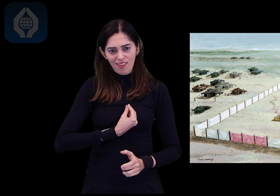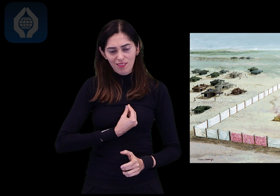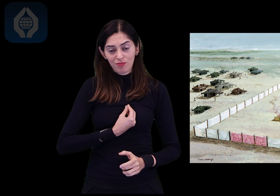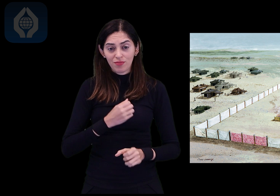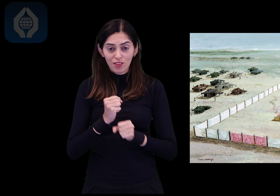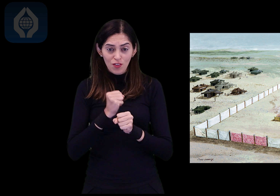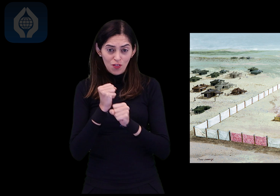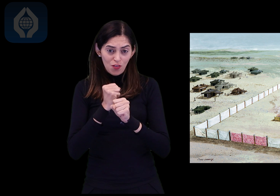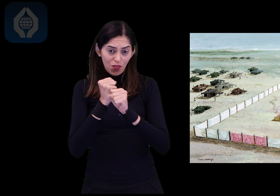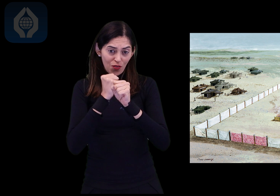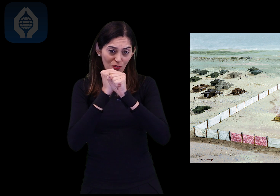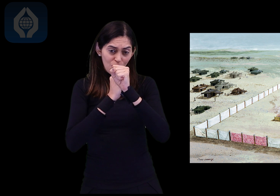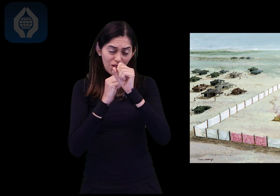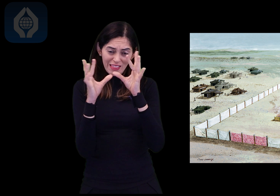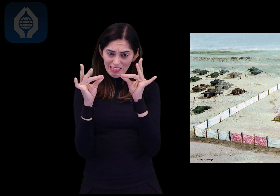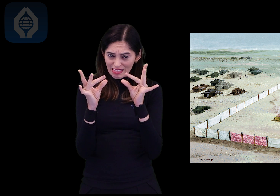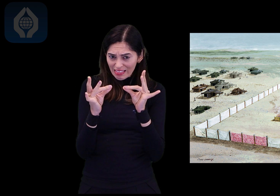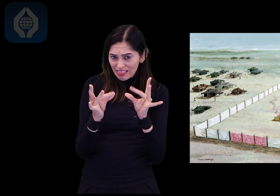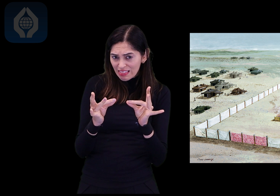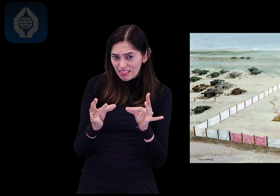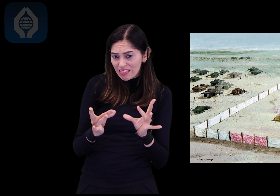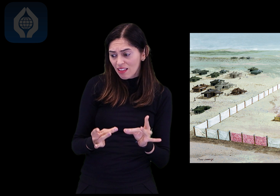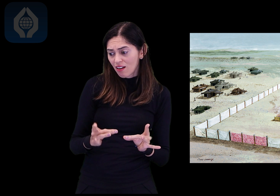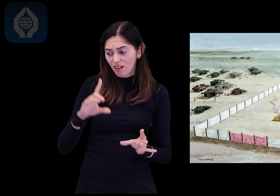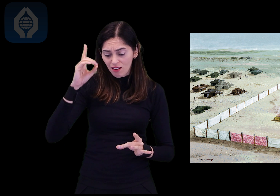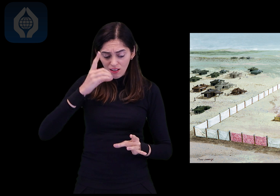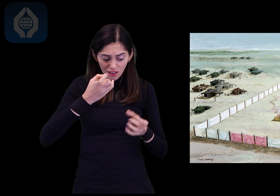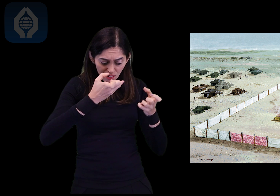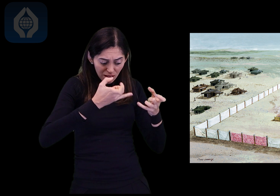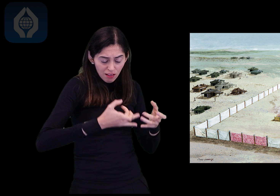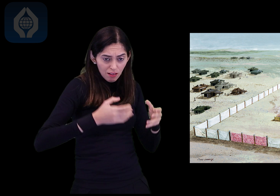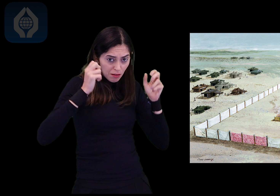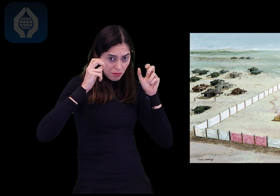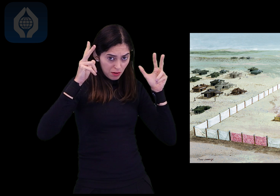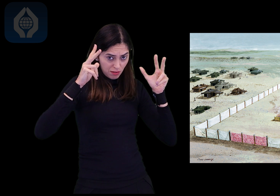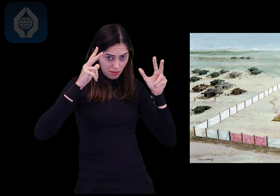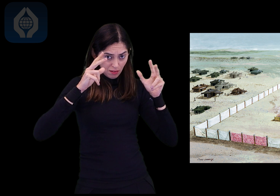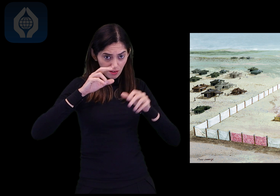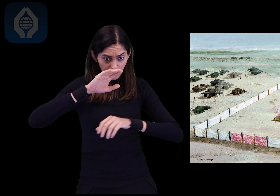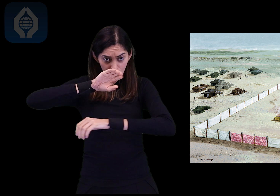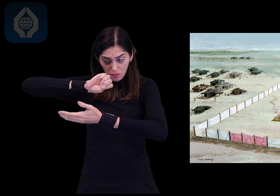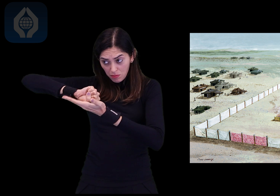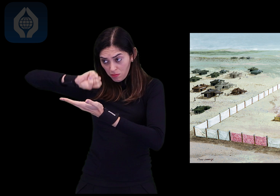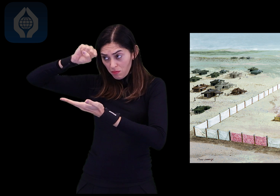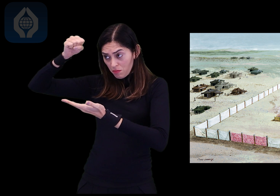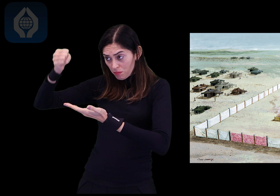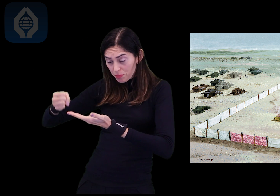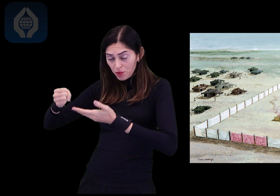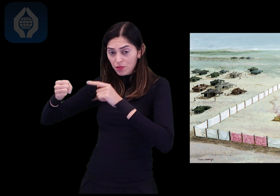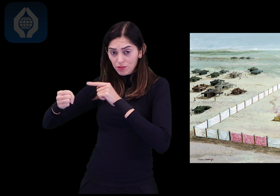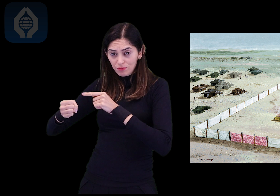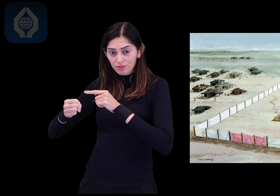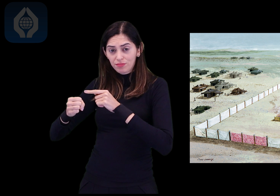construído exatamente como o Senhor tinha dito a Moisés quando esteve no monte. Tudo tinha que ser feito de maneira de